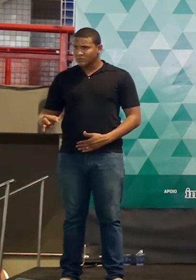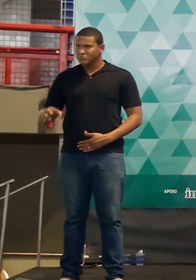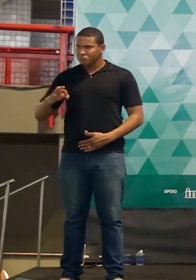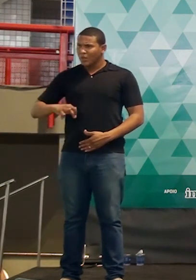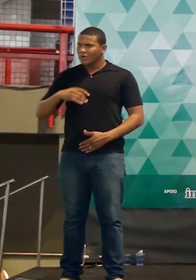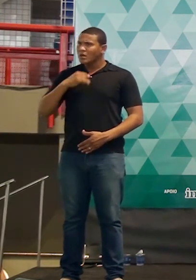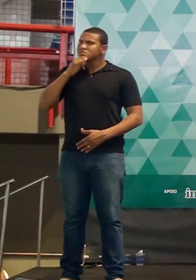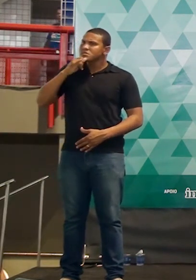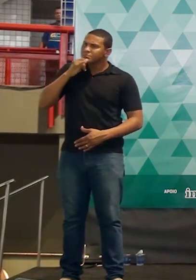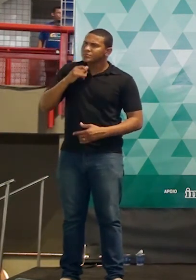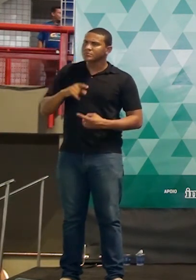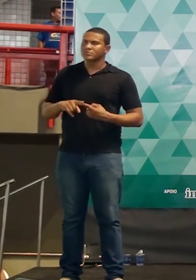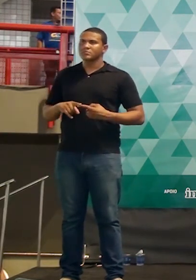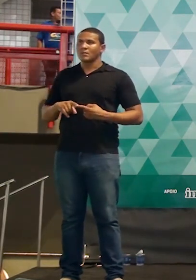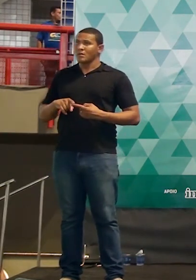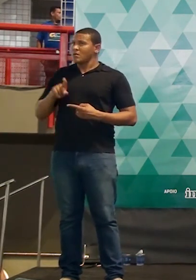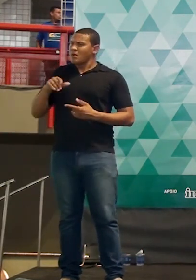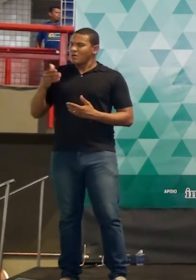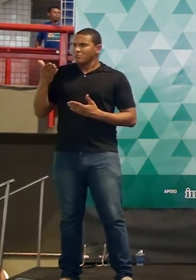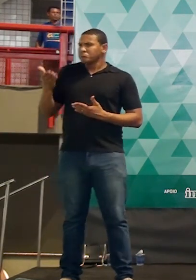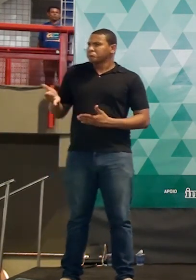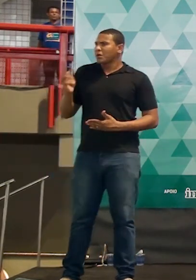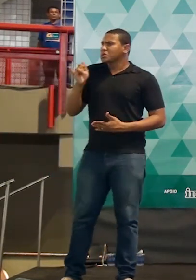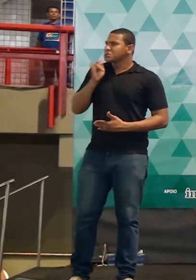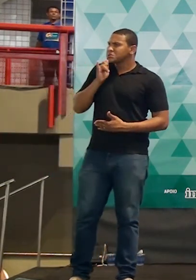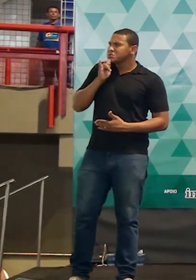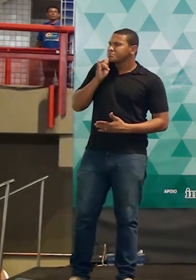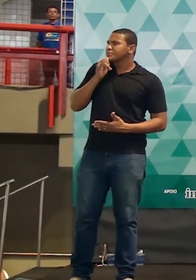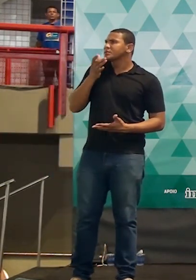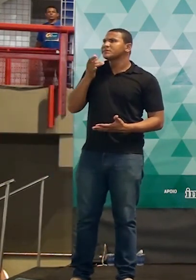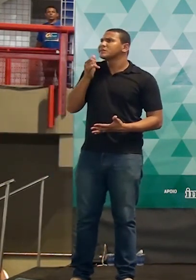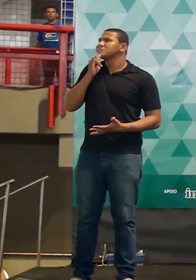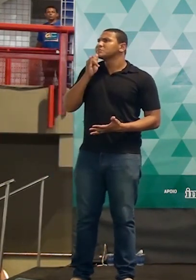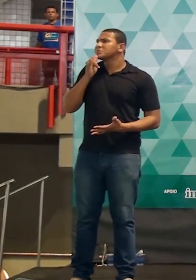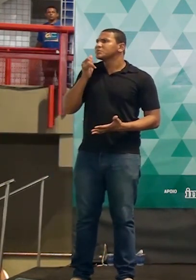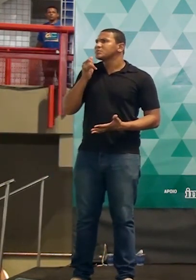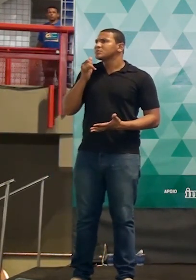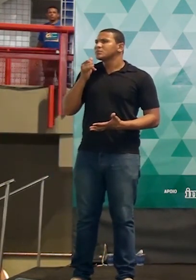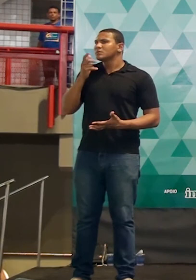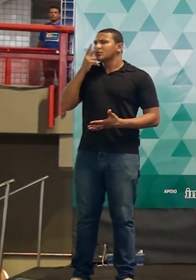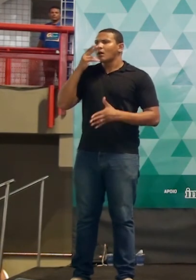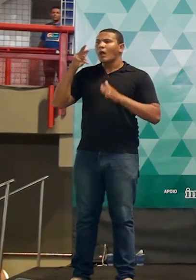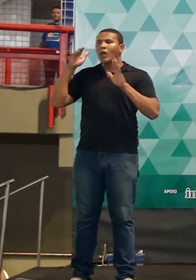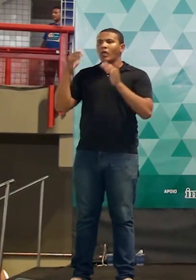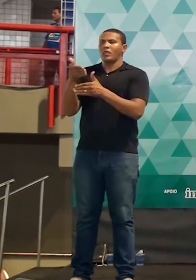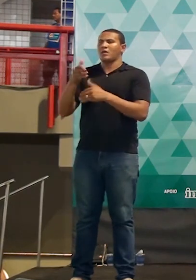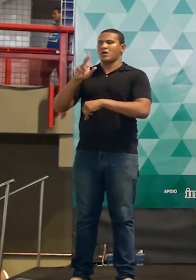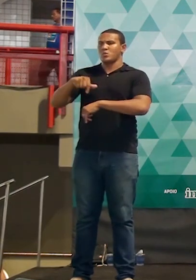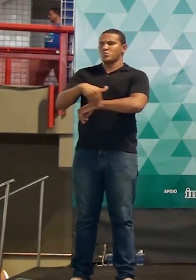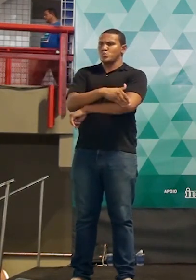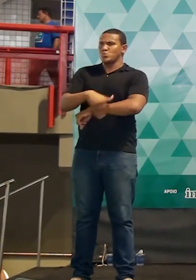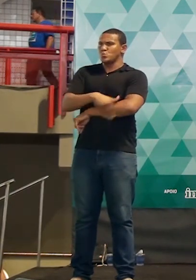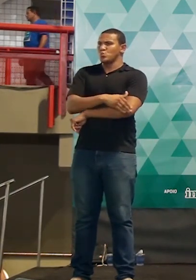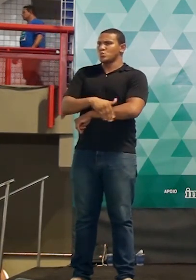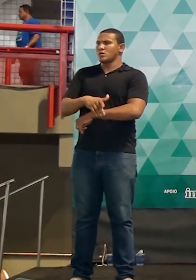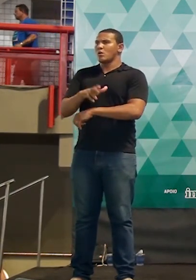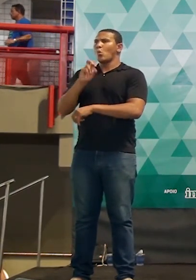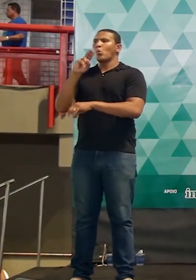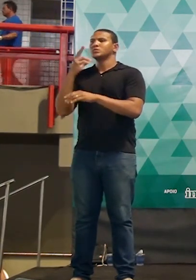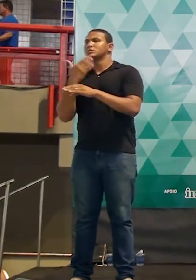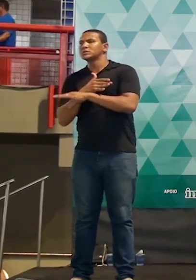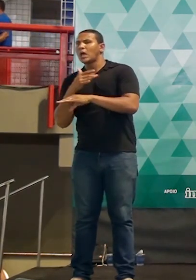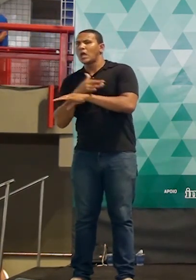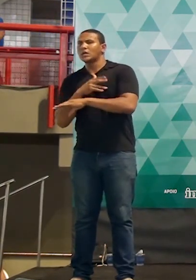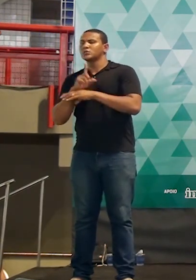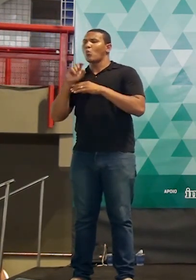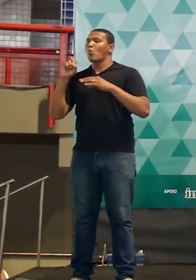argumentando, dê exemplo. Esse exemplo não pode ser algo específico da sua rua, da sua cidade,